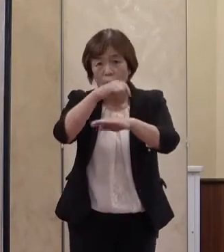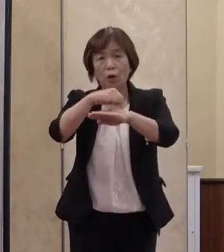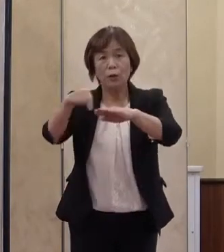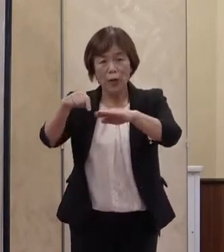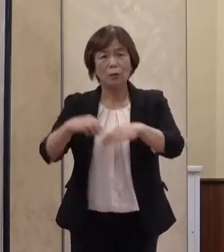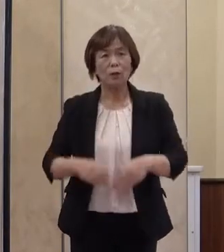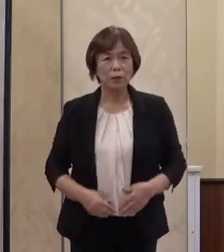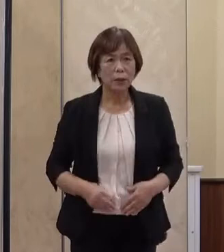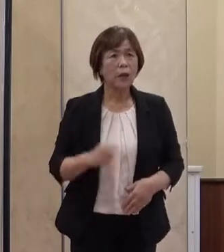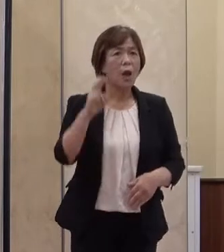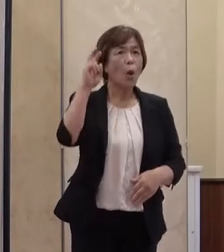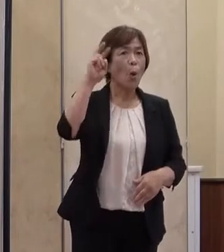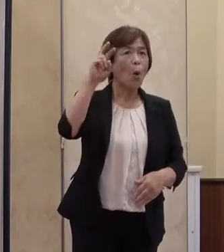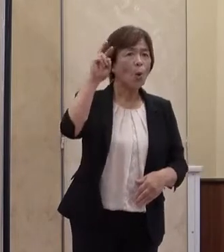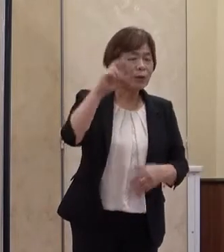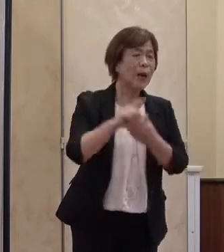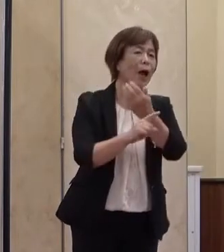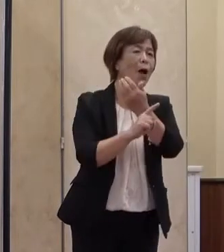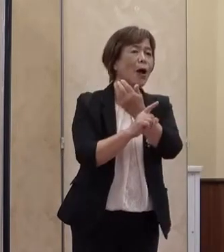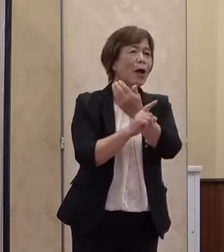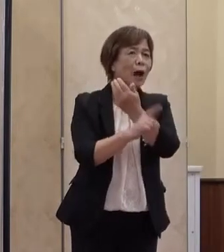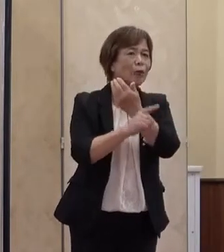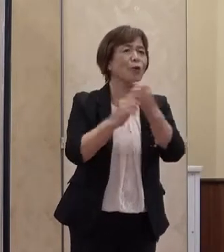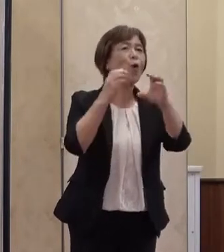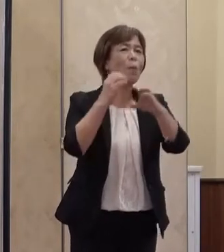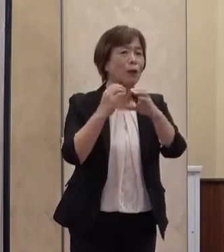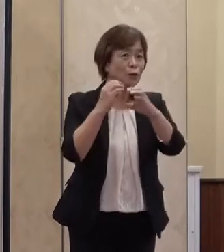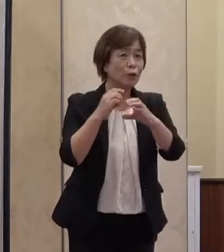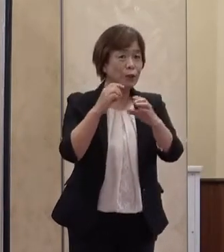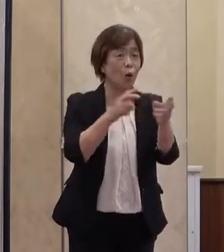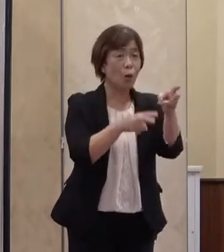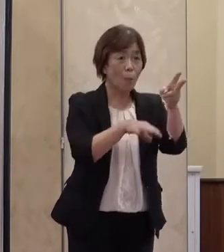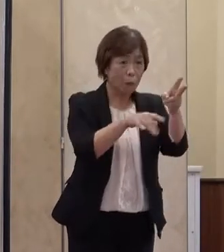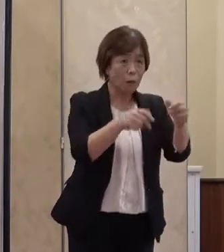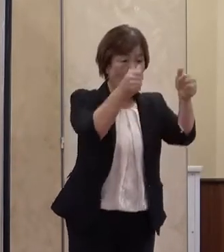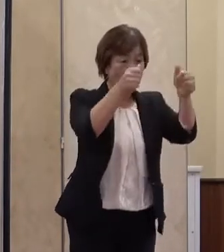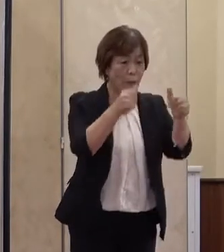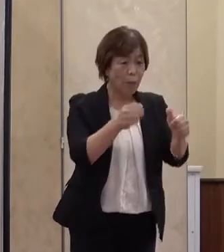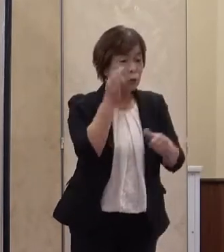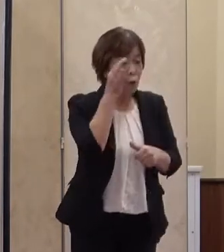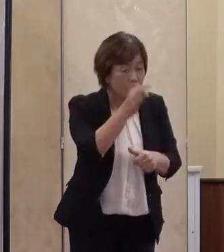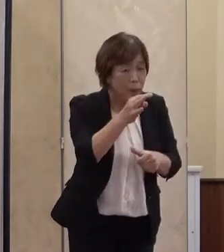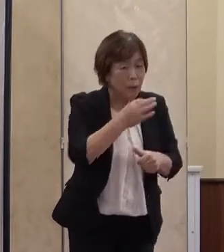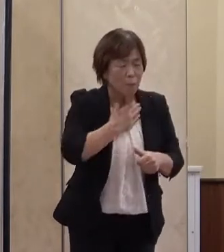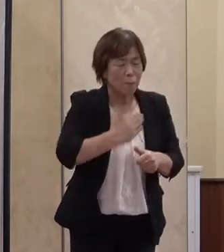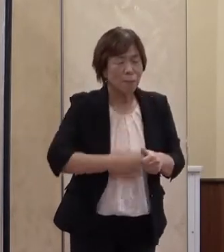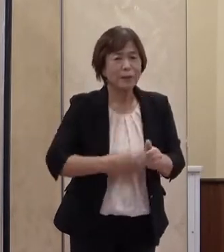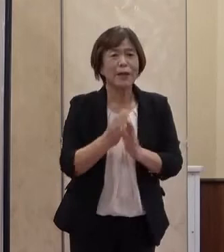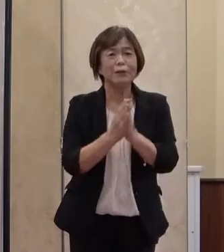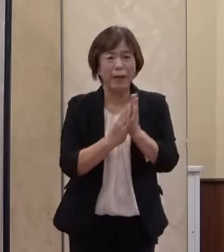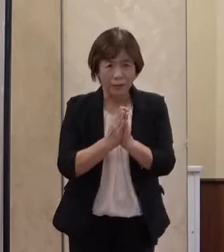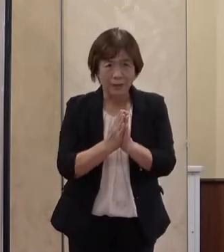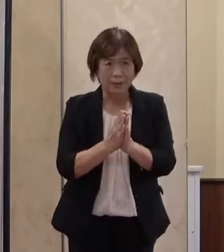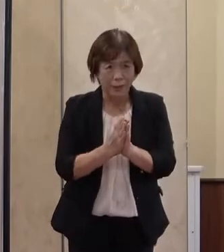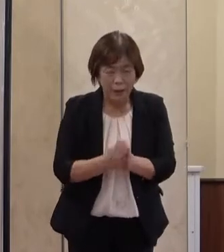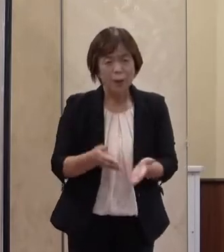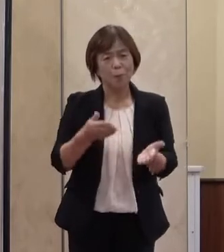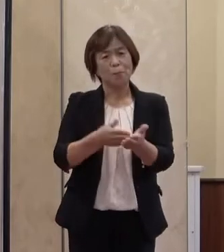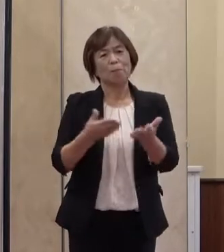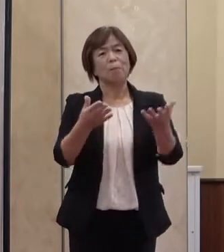阪落語祭りホームページまで来ていただけたらと思います。僕からは以上です